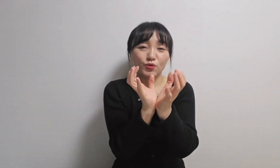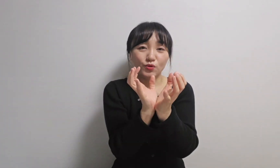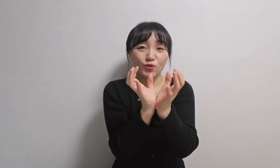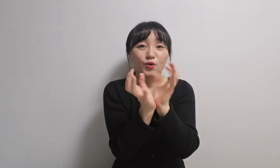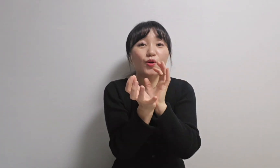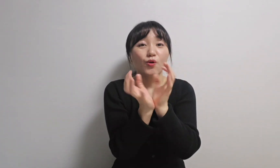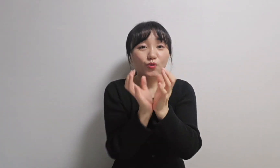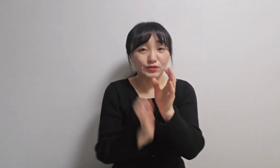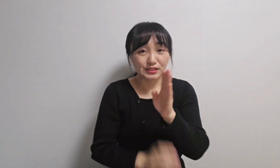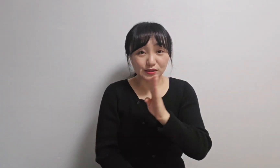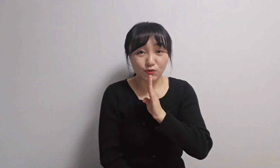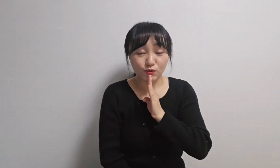피어도 꽃이 고,